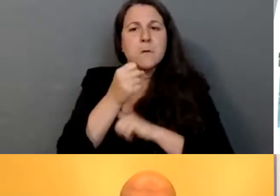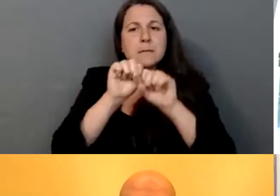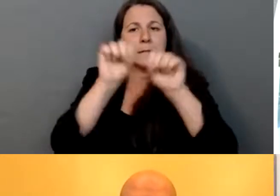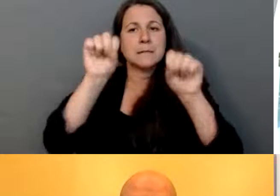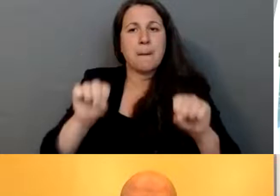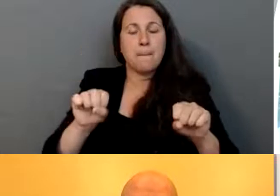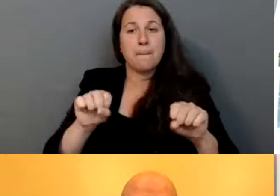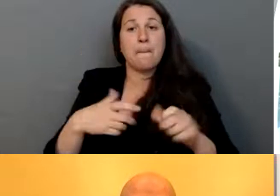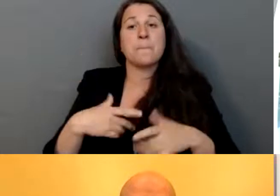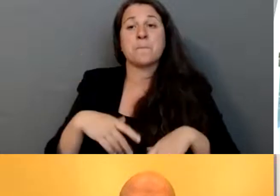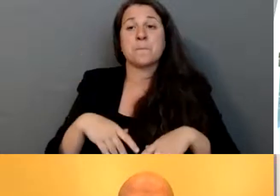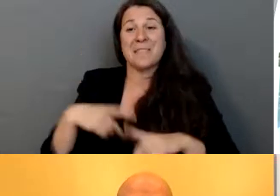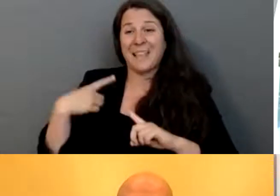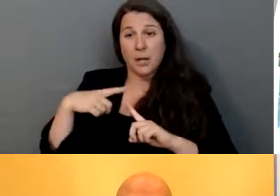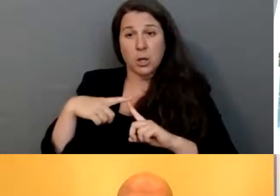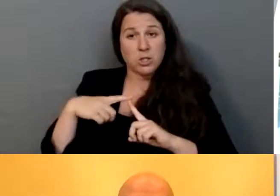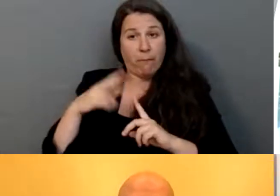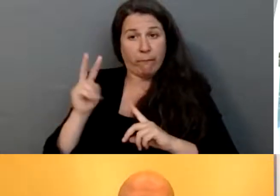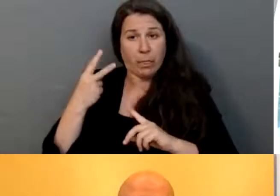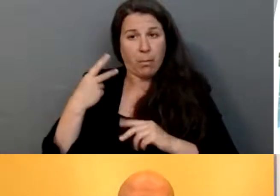tellement vite, les technologies,